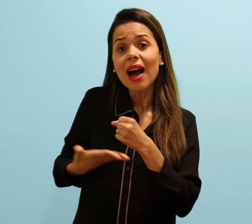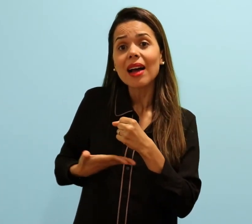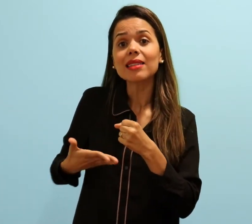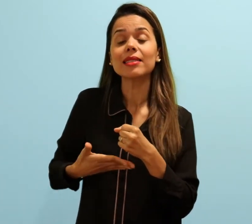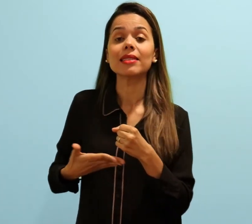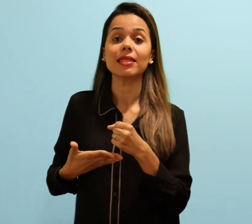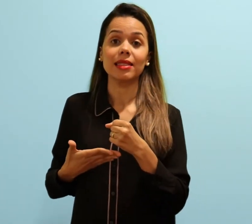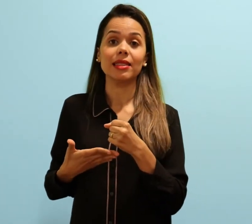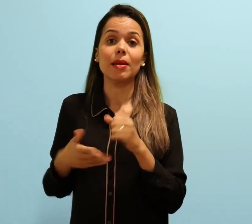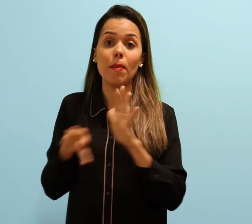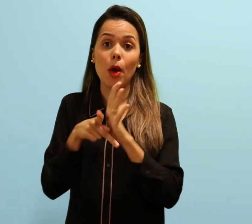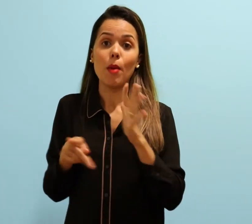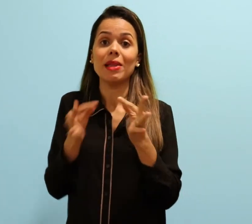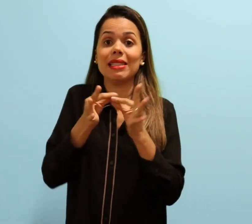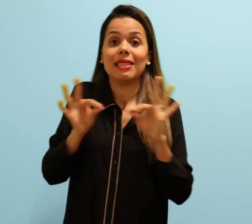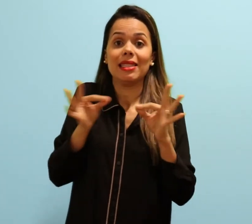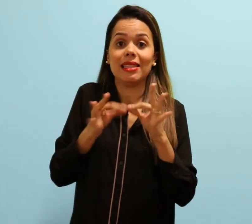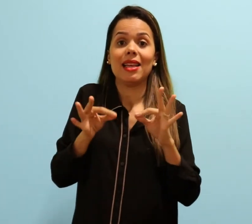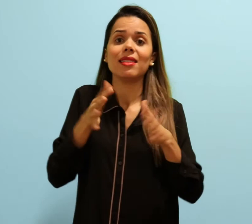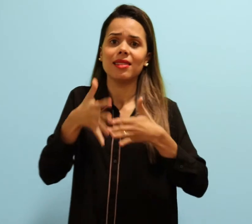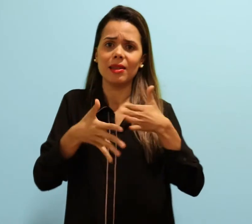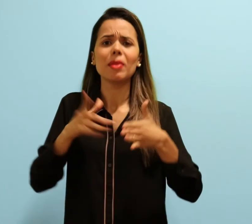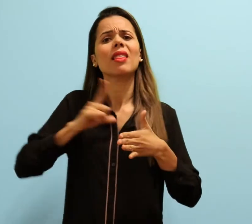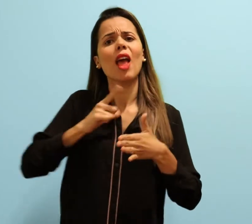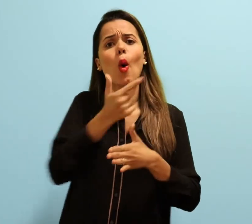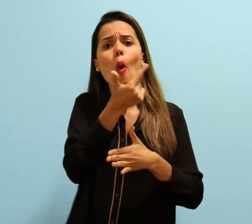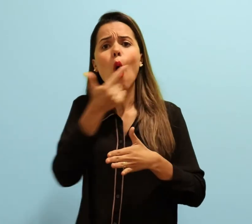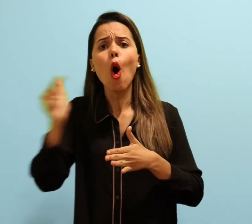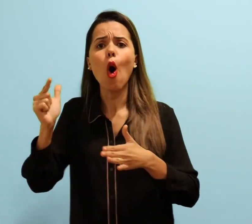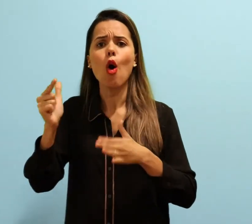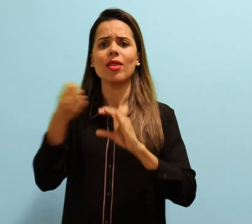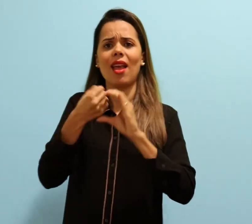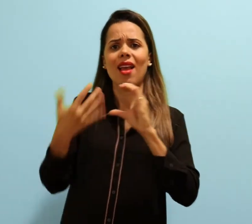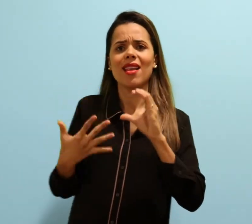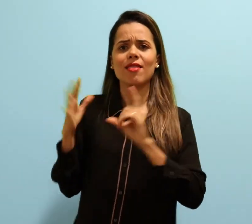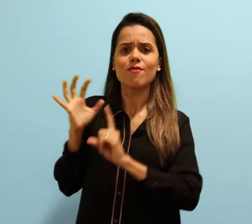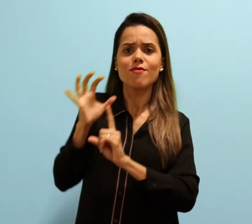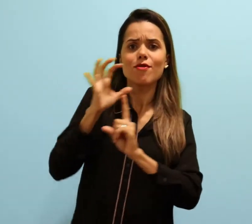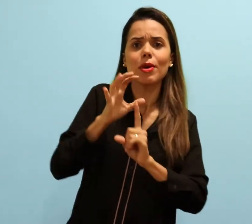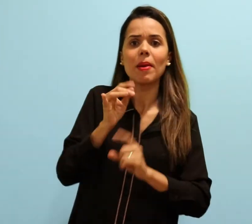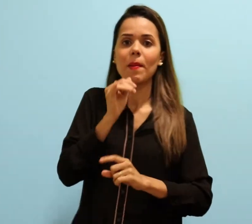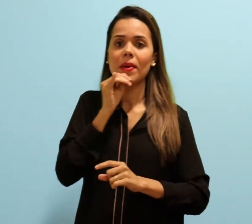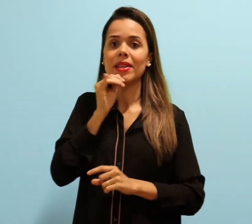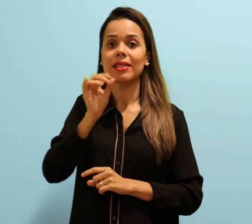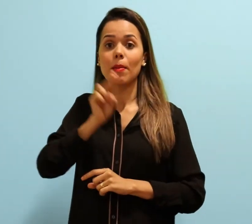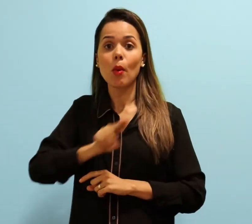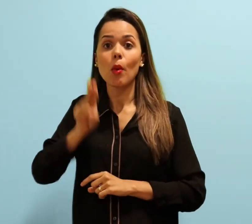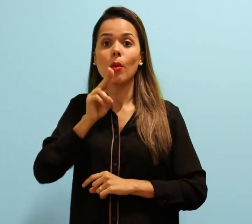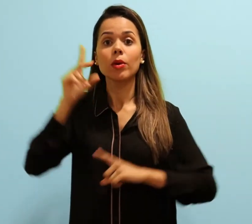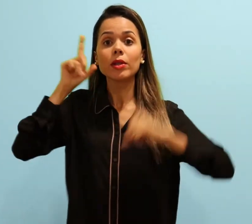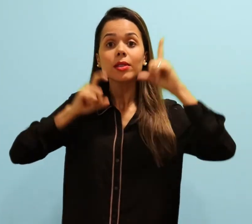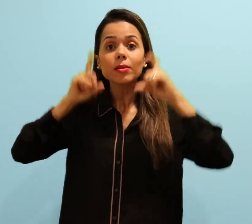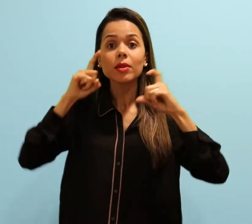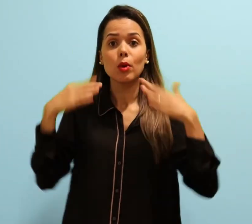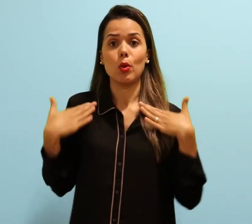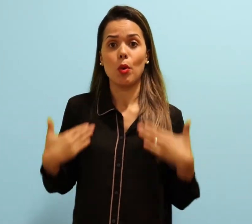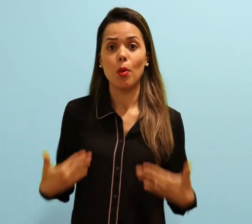características basilares, sabendo que outros aspectos, como uso de expressões não